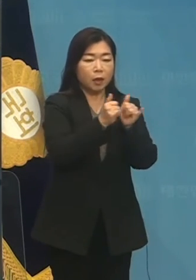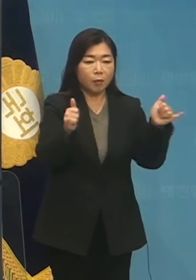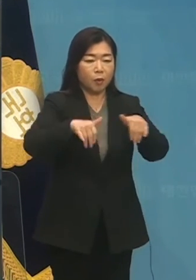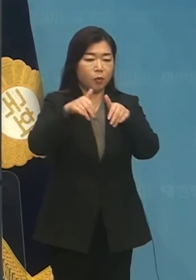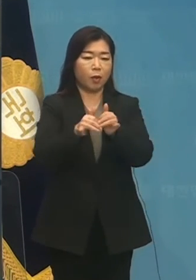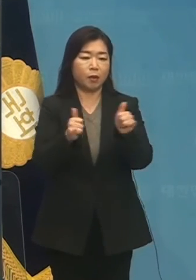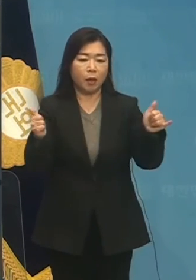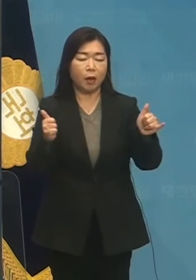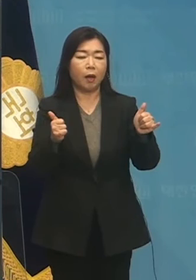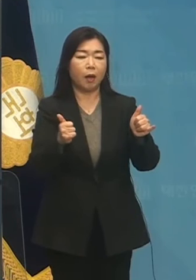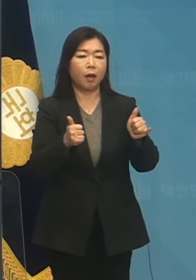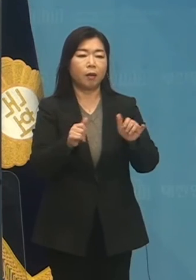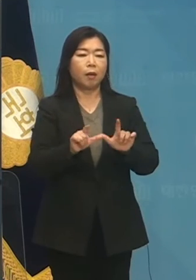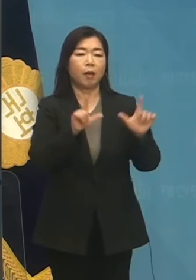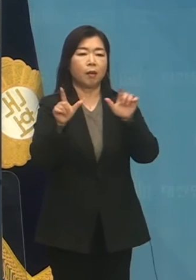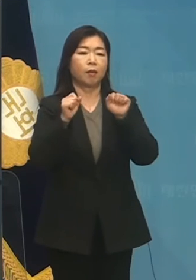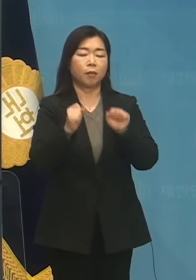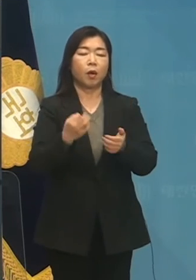것 촉구합니다.